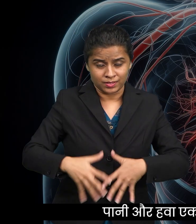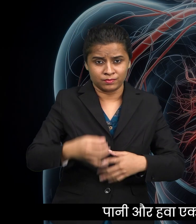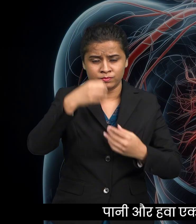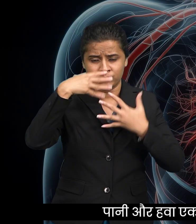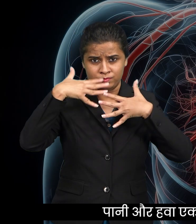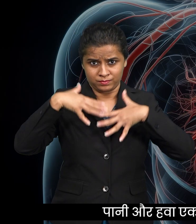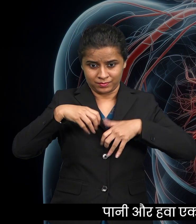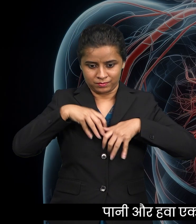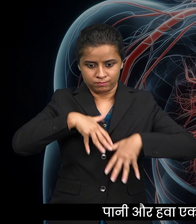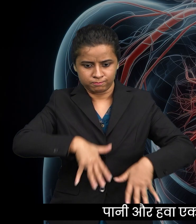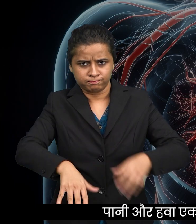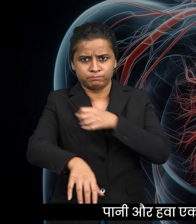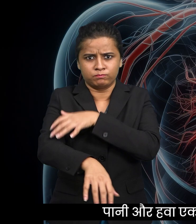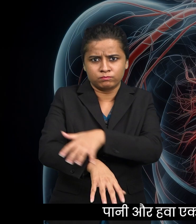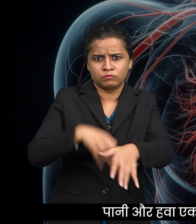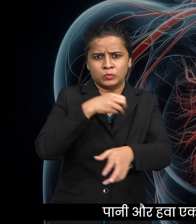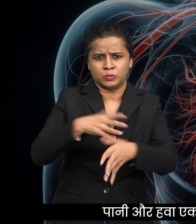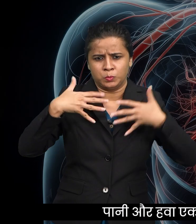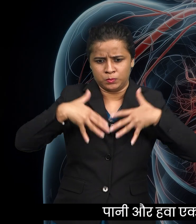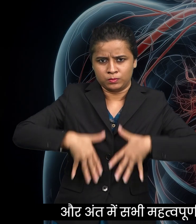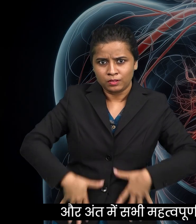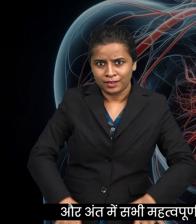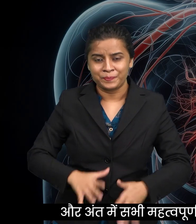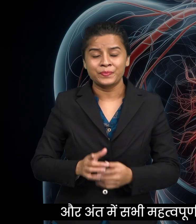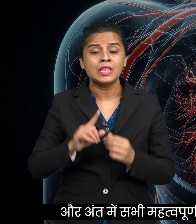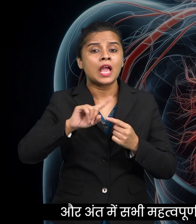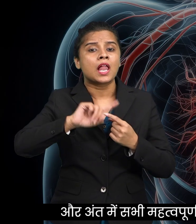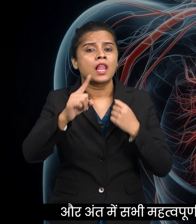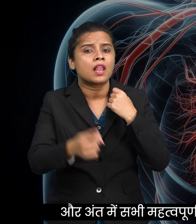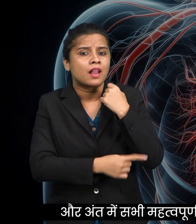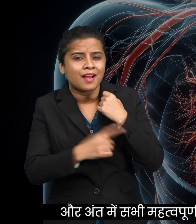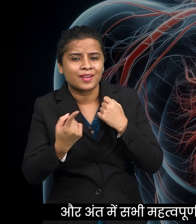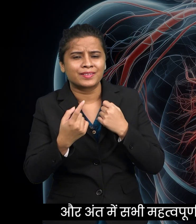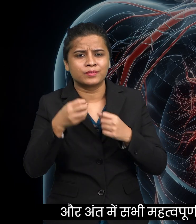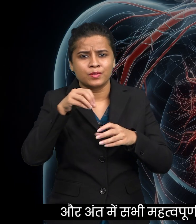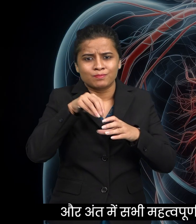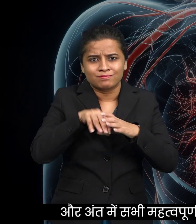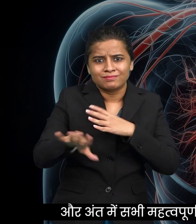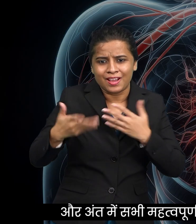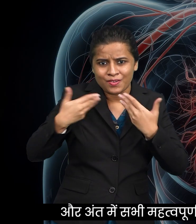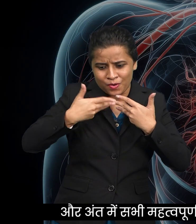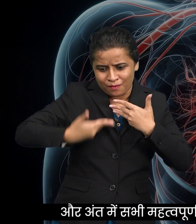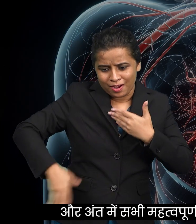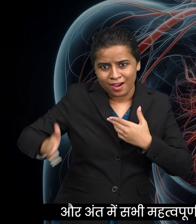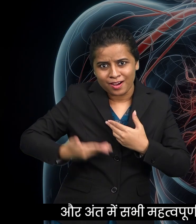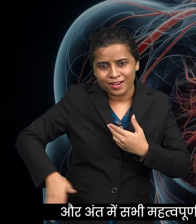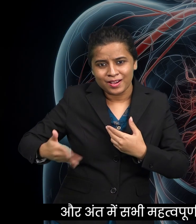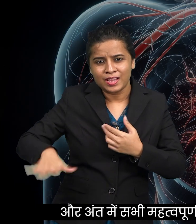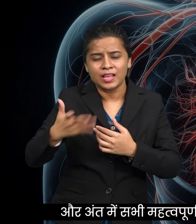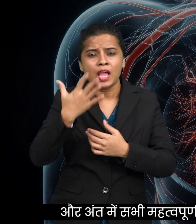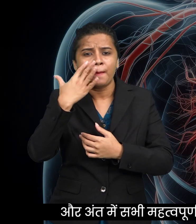एक स्थान से दूसरे स्थान पर जाते हैं और अंत में सभी महत्वपूर्ण चीज़ों